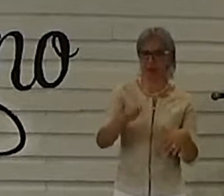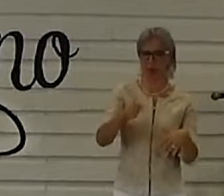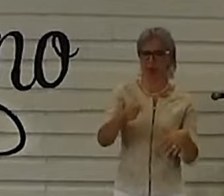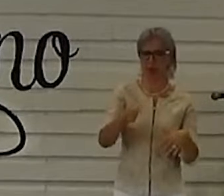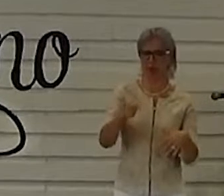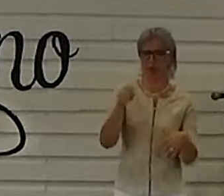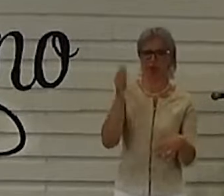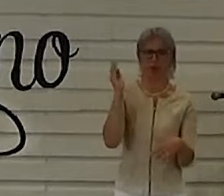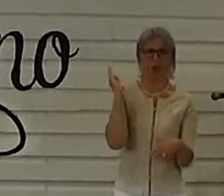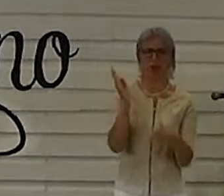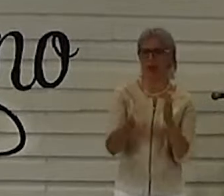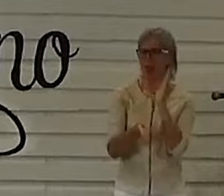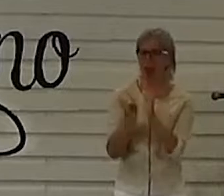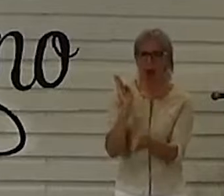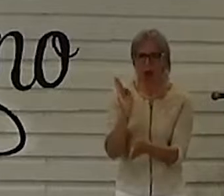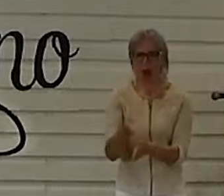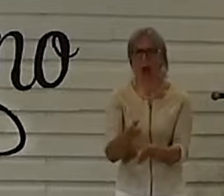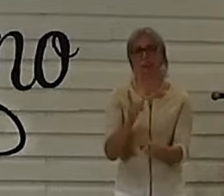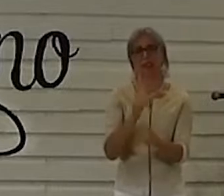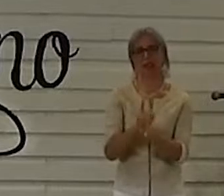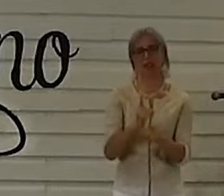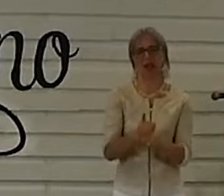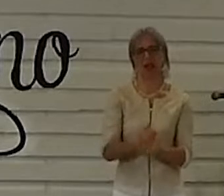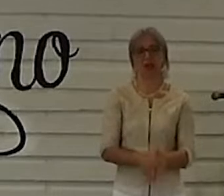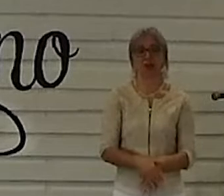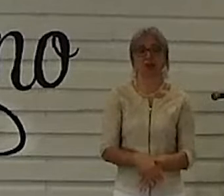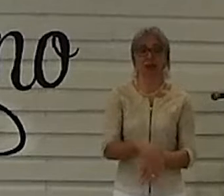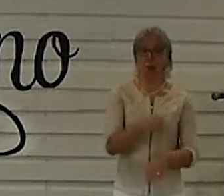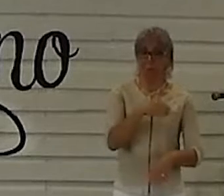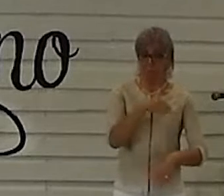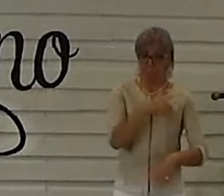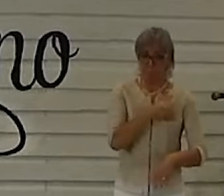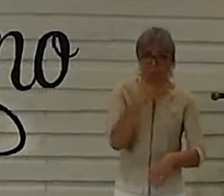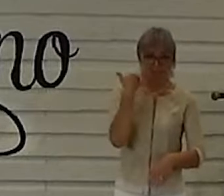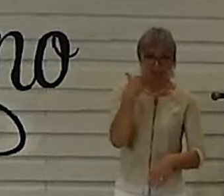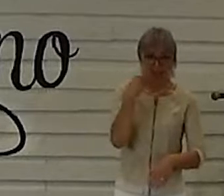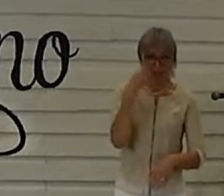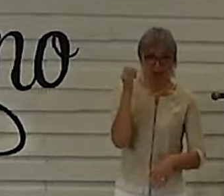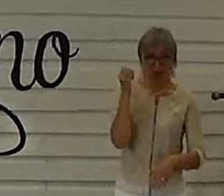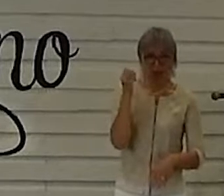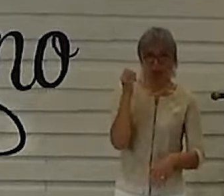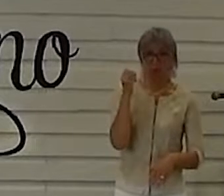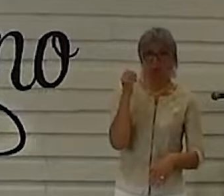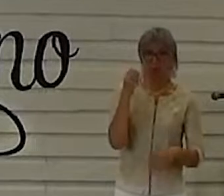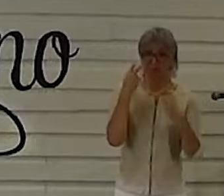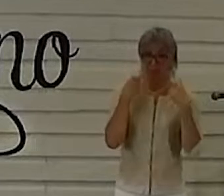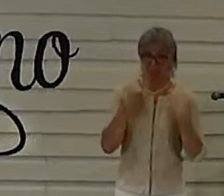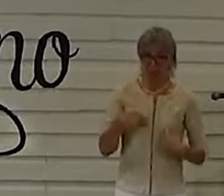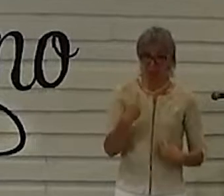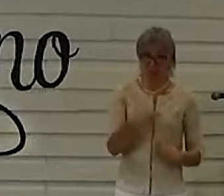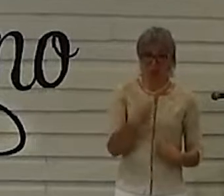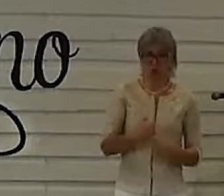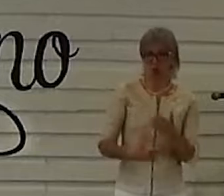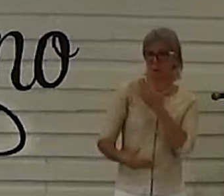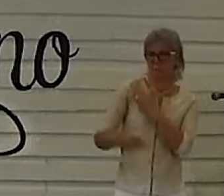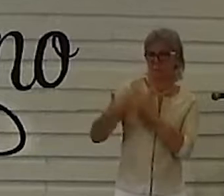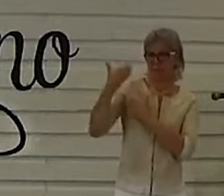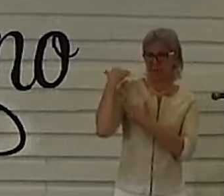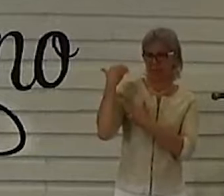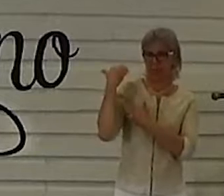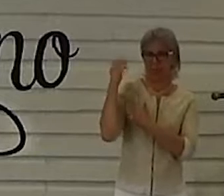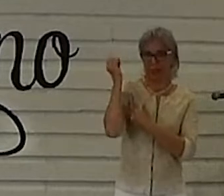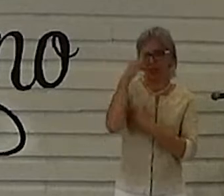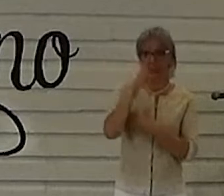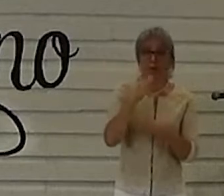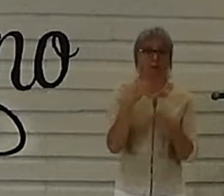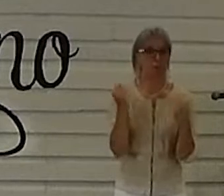Chiesa. E Paolo non può dimenticare il suo passato. Fratelli miei, non dimentichiamo dove siamo stati tirati fuori,